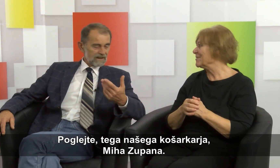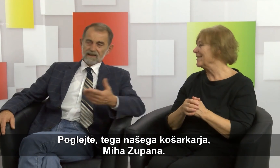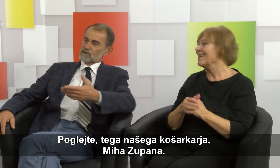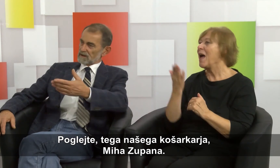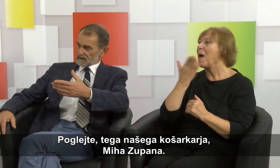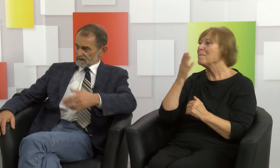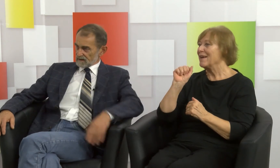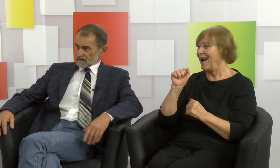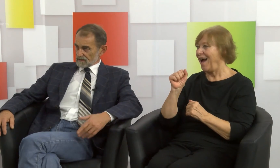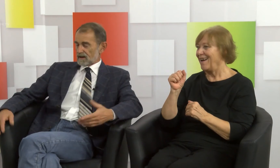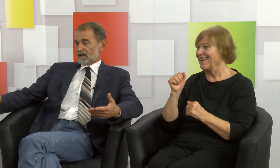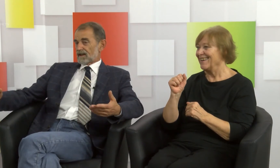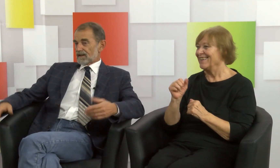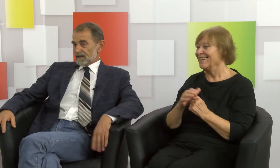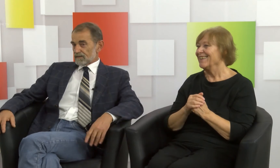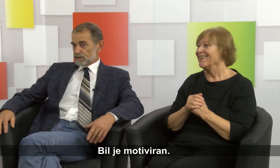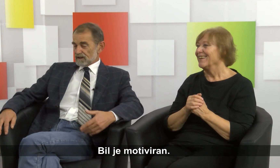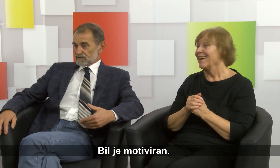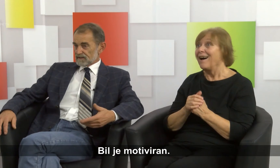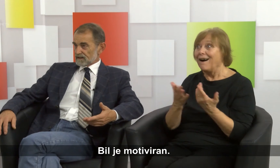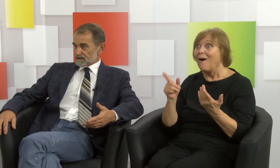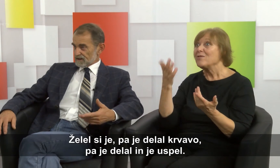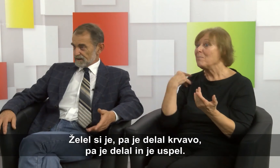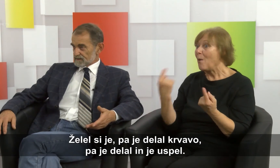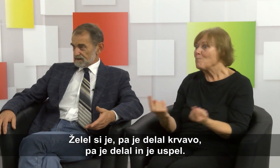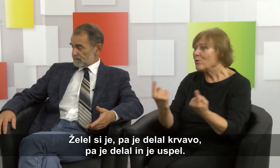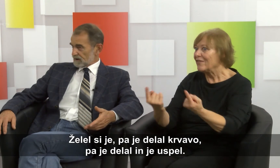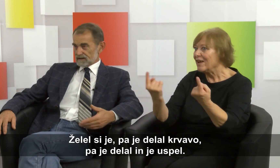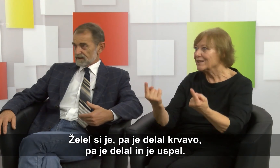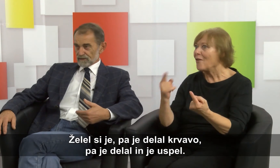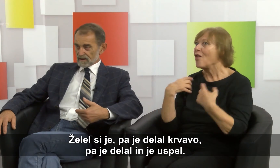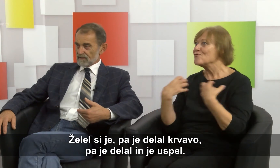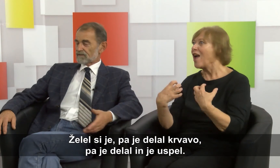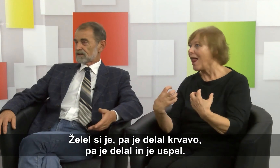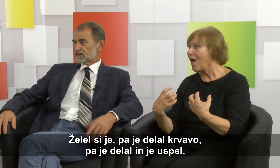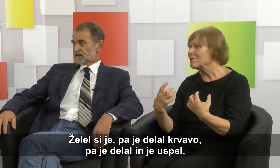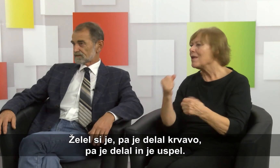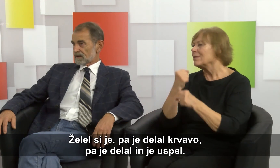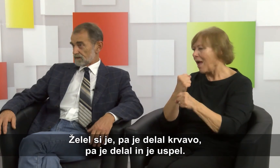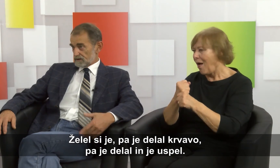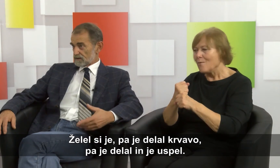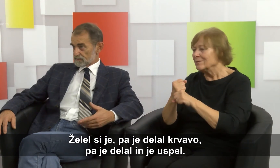Miha Zupana, ne? Ha, bil je motiviran, želel si je, pa je delal, krvavo je delal, ne? In je uspel,